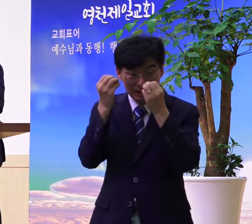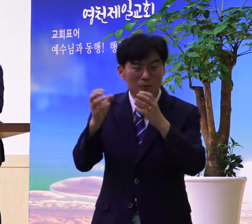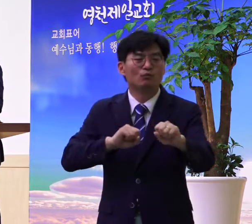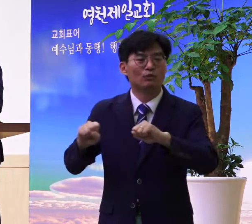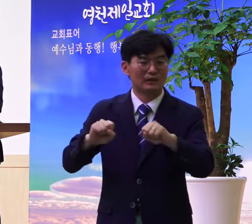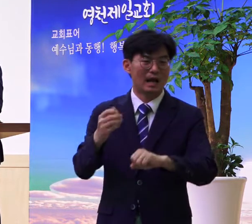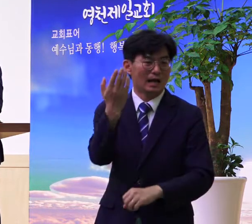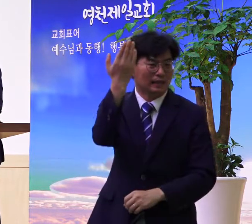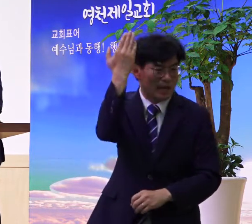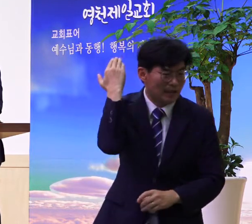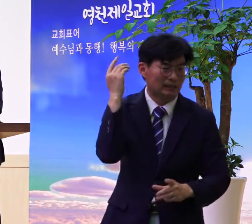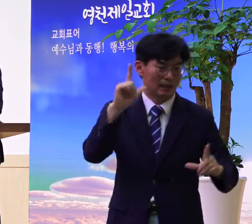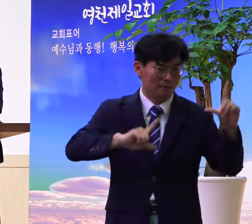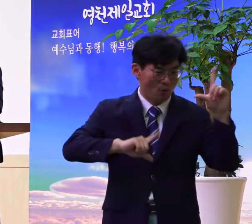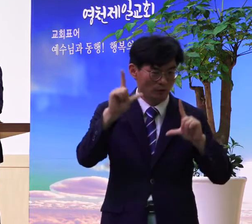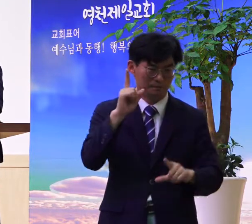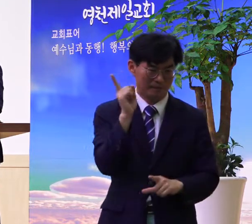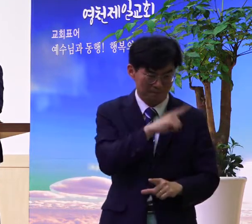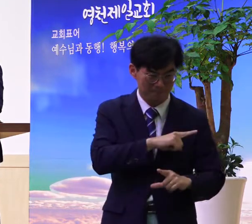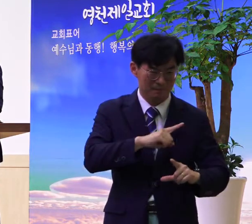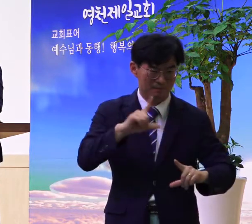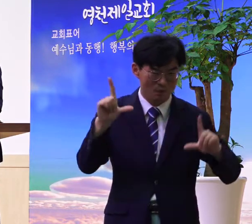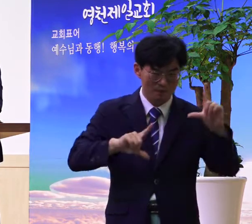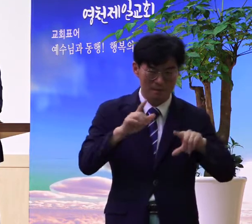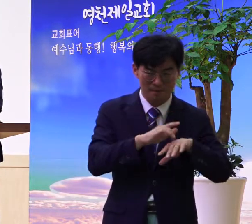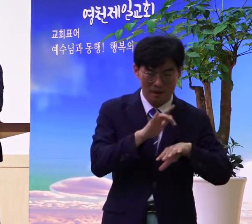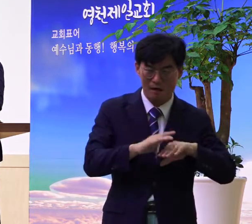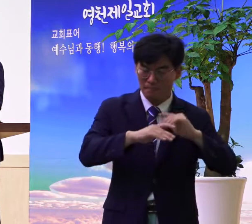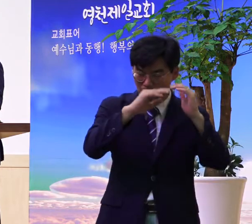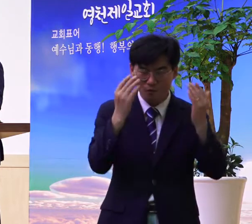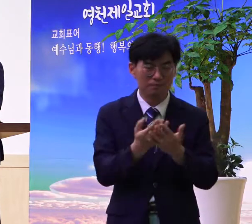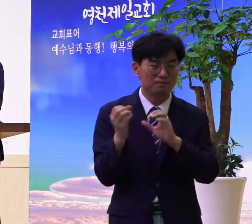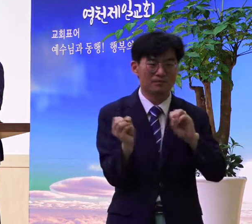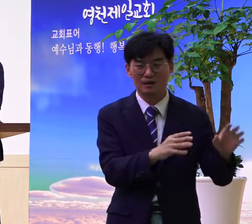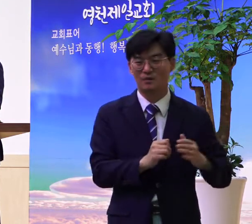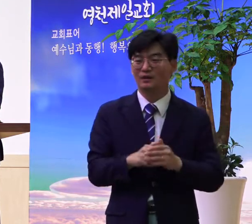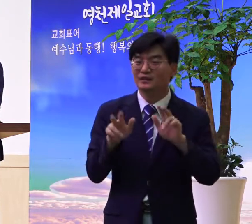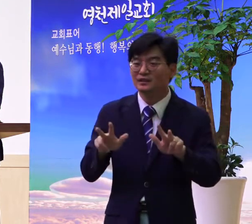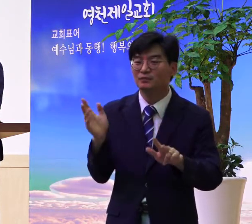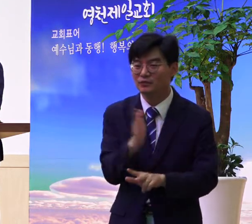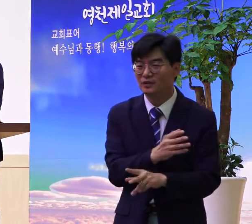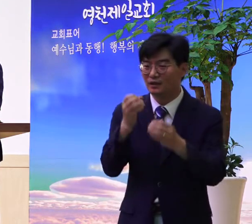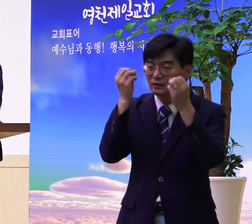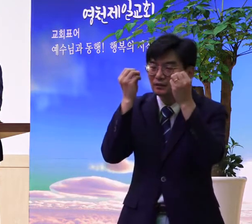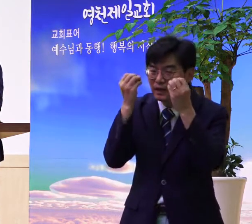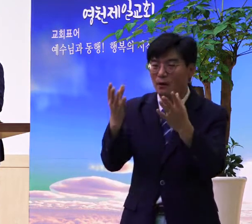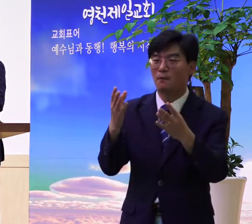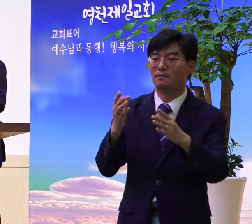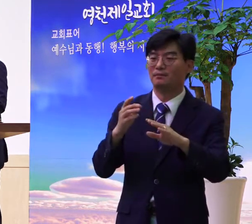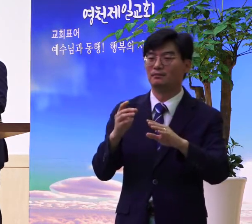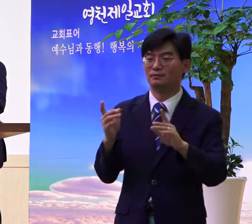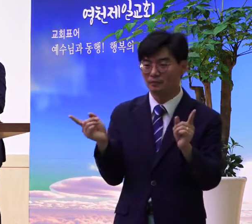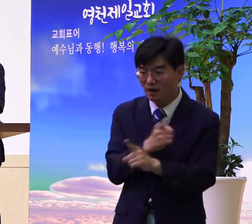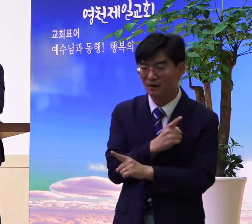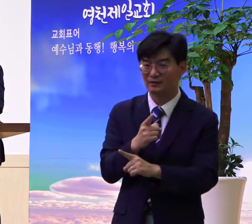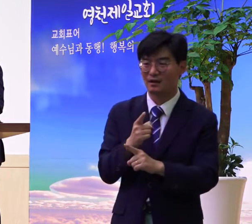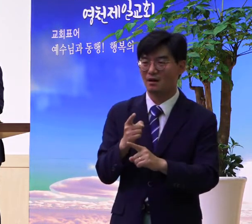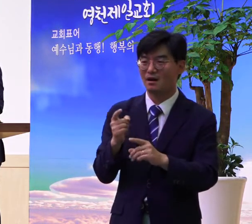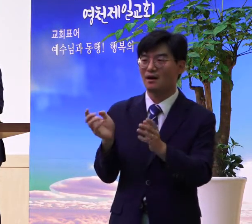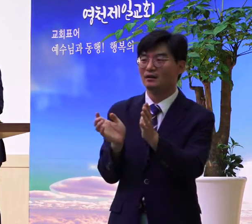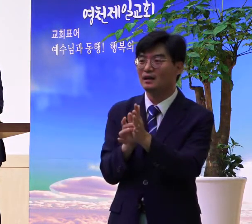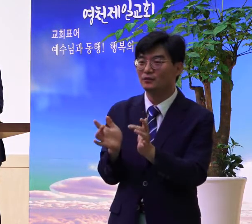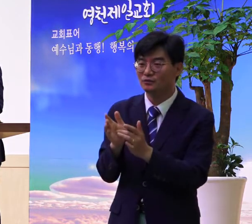것이죠. 그리스도인은 자기가 걷고 싶은 길, 자신이 생각했던 그 길을 내려놓고